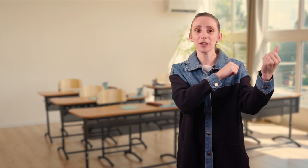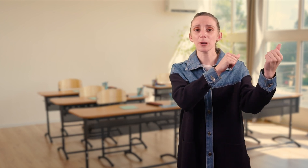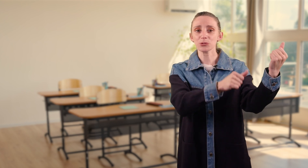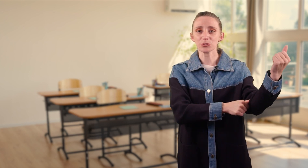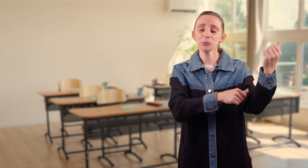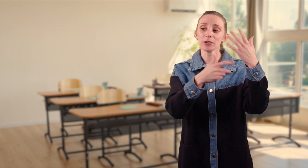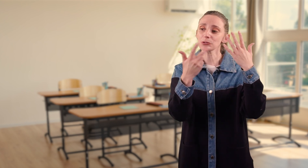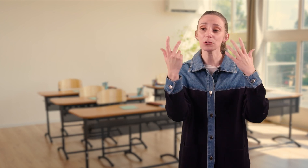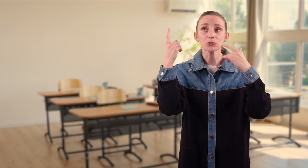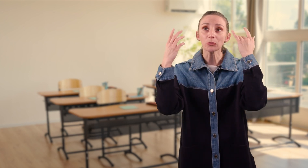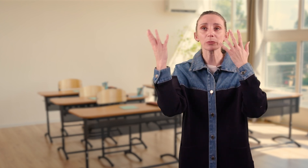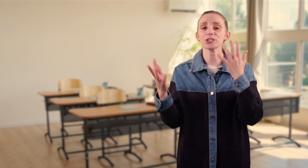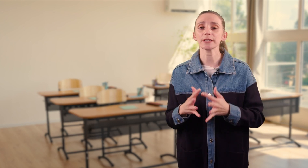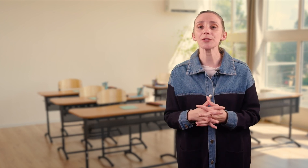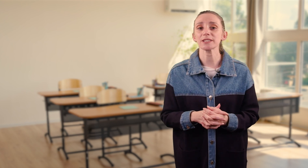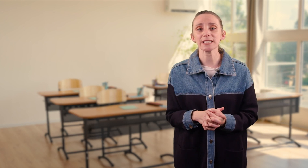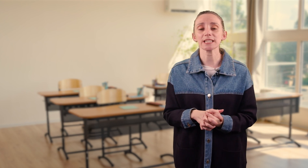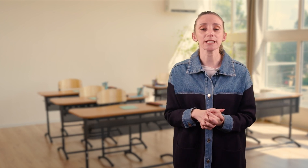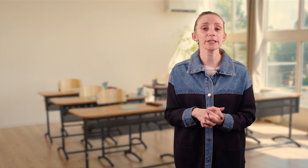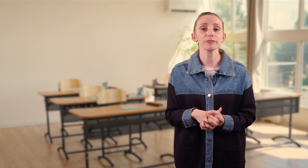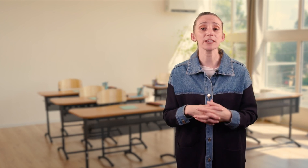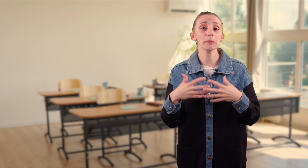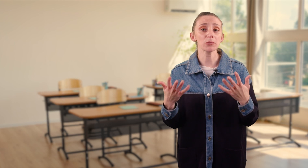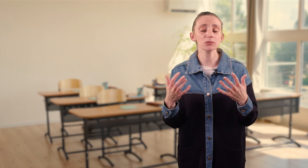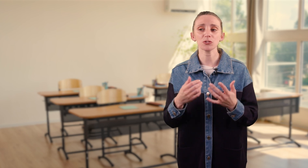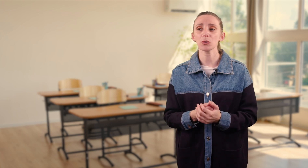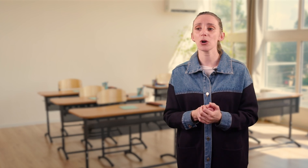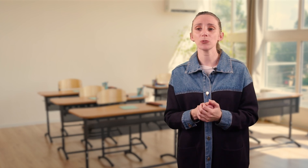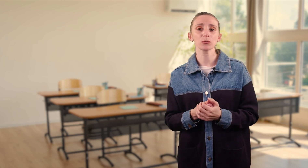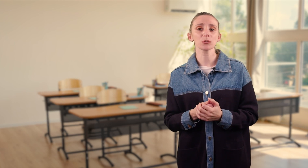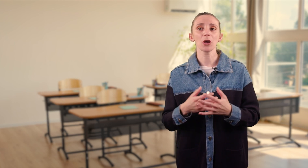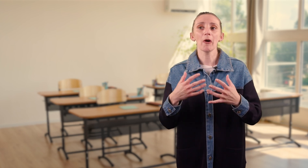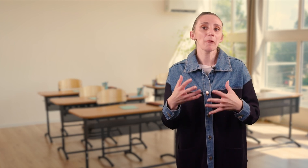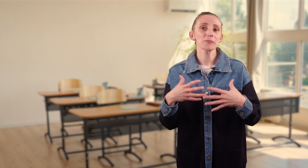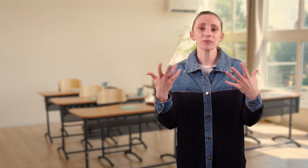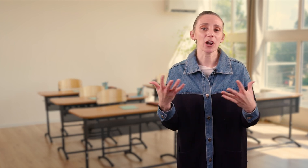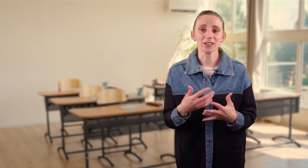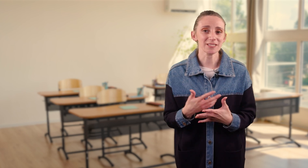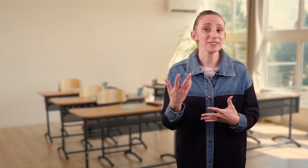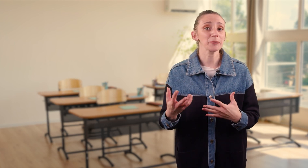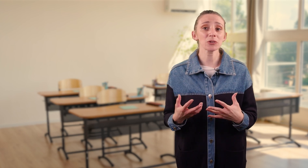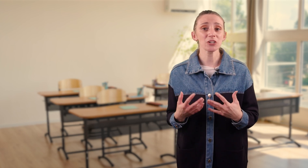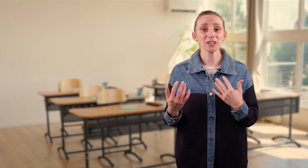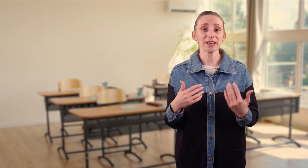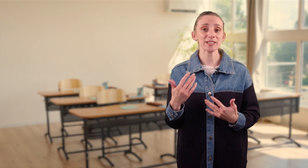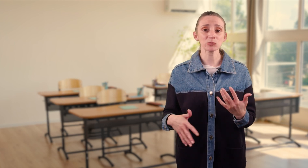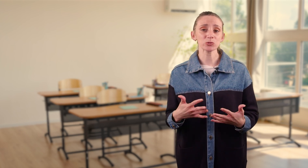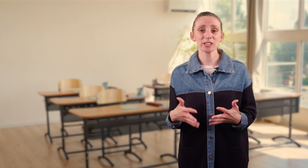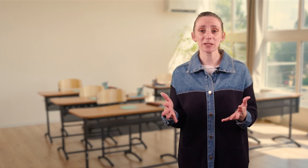comme ceci parce que je m'imaginais que c'était quelqu'un qui faisait beaucoup de sport. Donc, voilà, c'est vraiment la façon dont on attribue